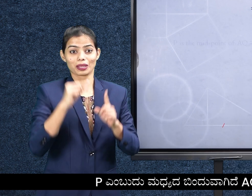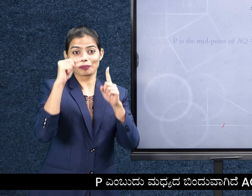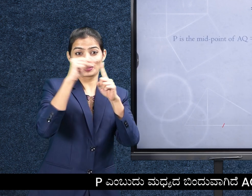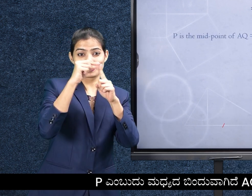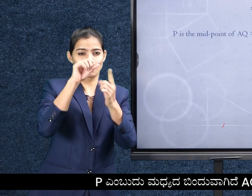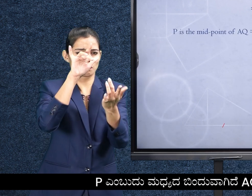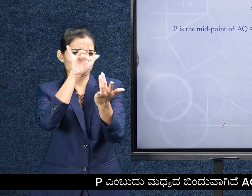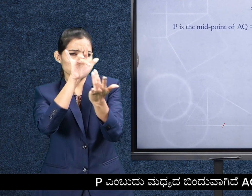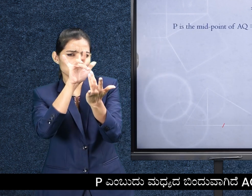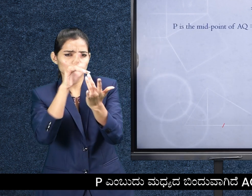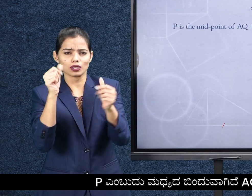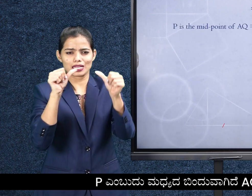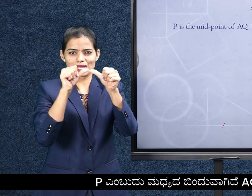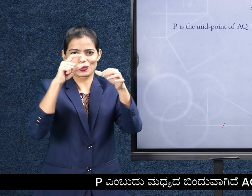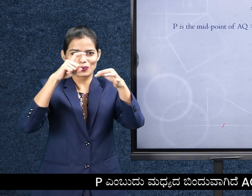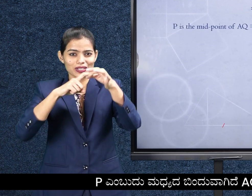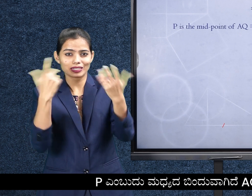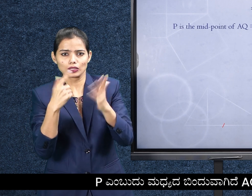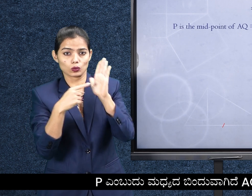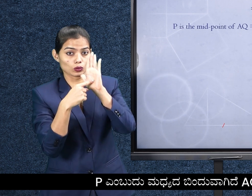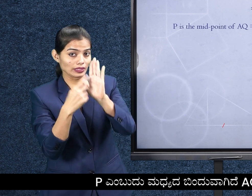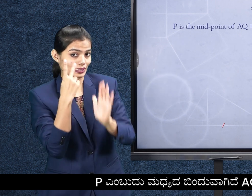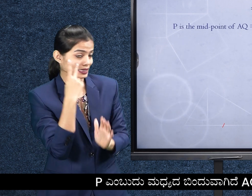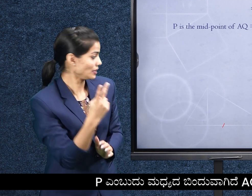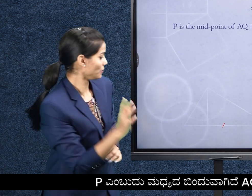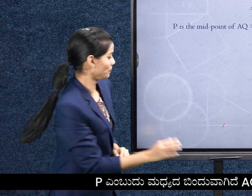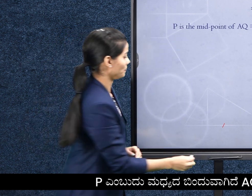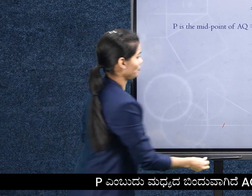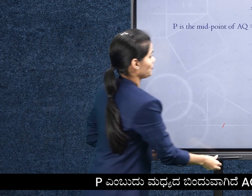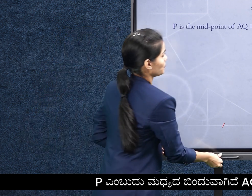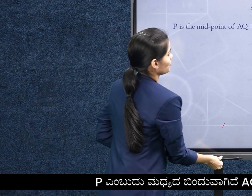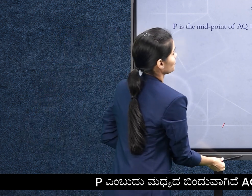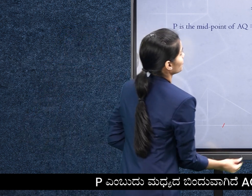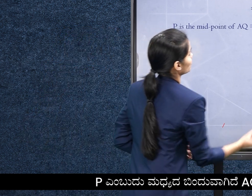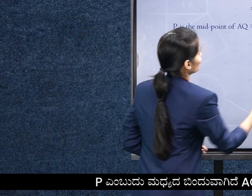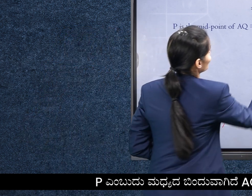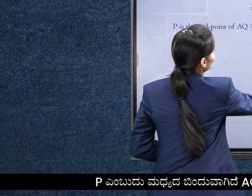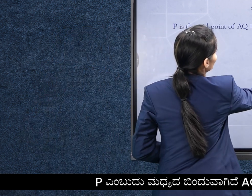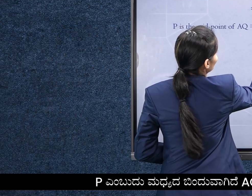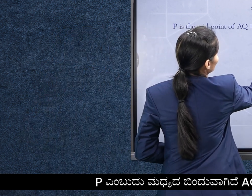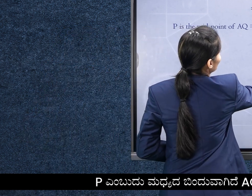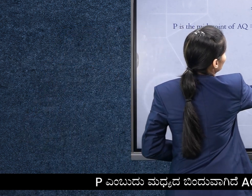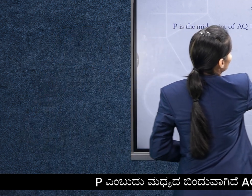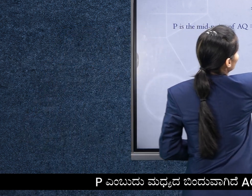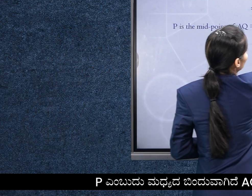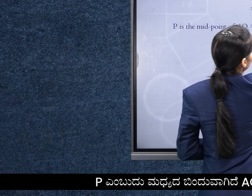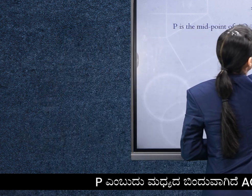P ಎಂಬುದು ಮಧ್ಯದ ಬಿಂದುವಾಗಿದೆ. AQ = -11 - 1/2, 4